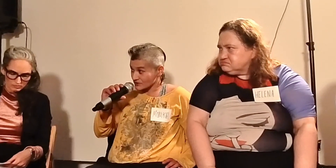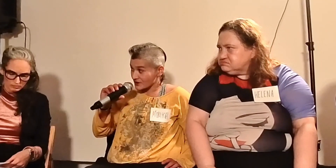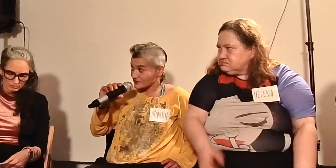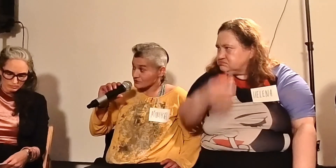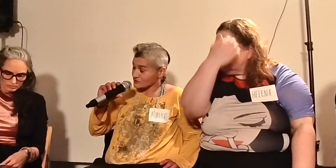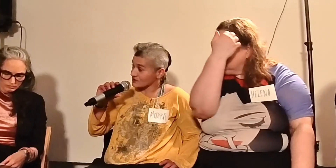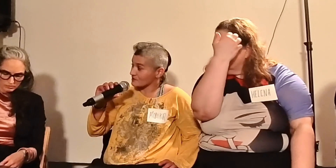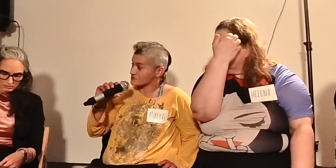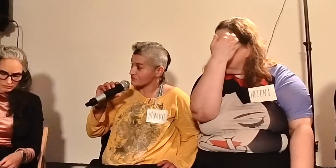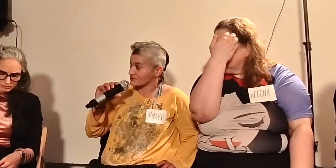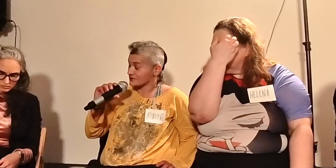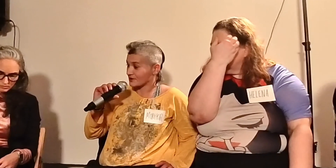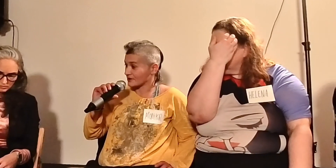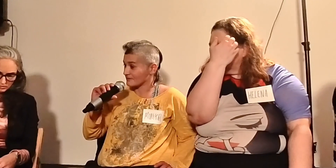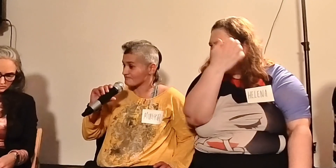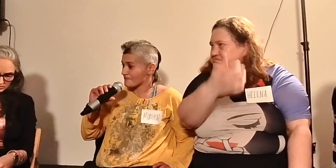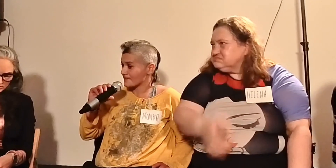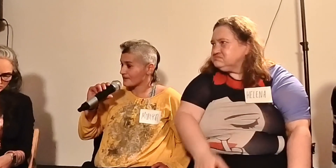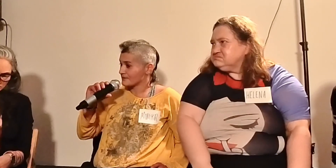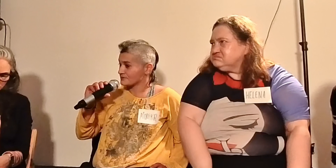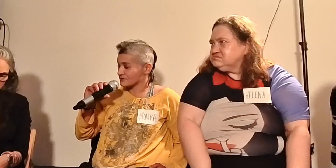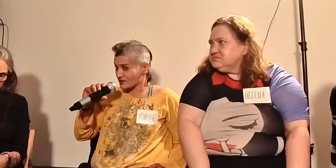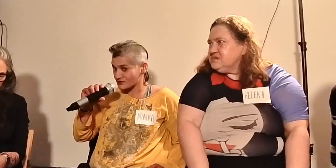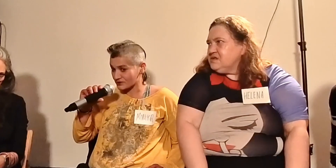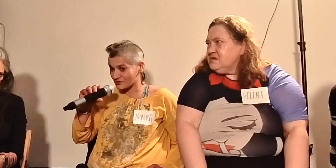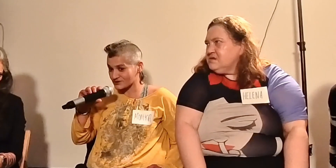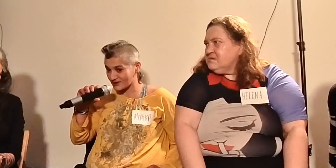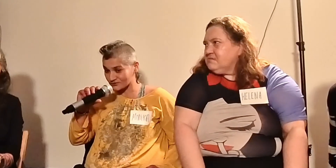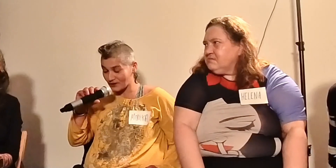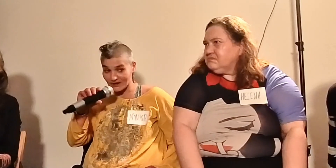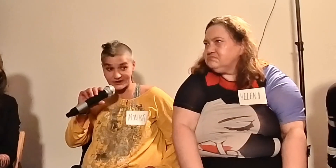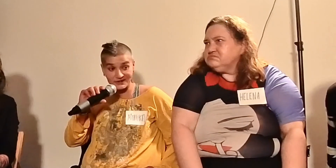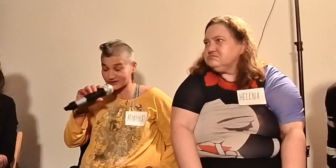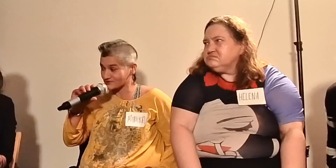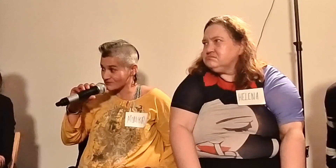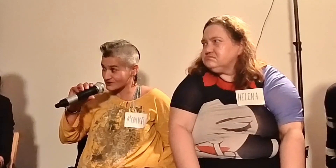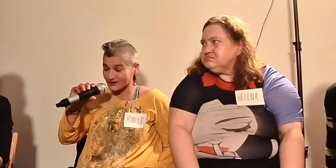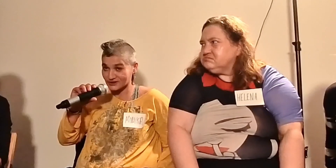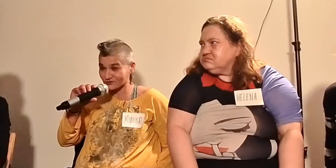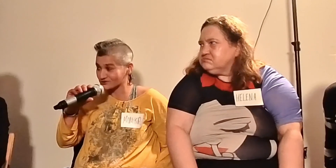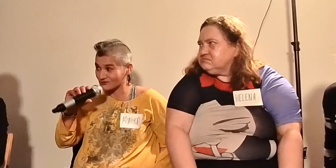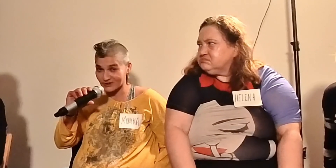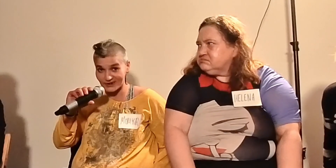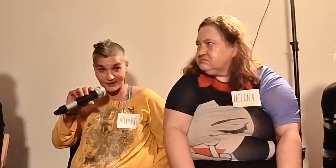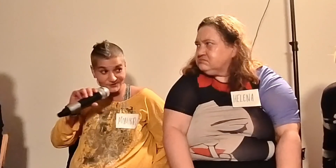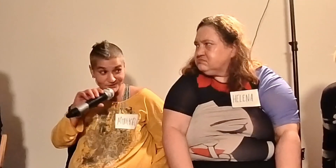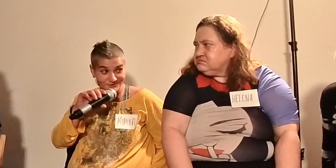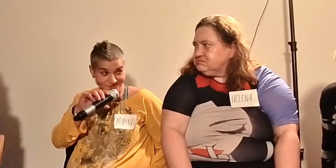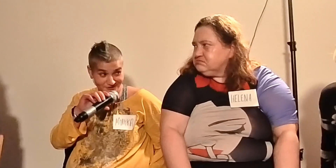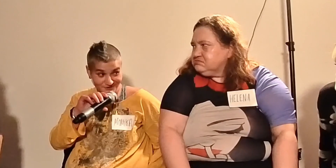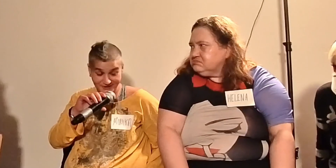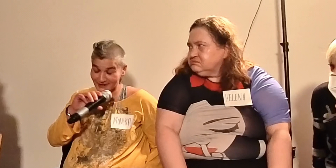Umělecká komunita nás odmítala přijímat. A tohle všechno je zásluha Magdy, i když vím, že tady za to dostanu